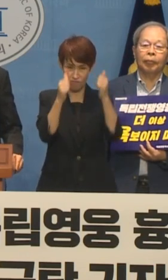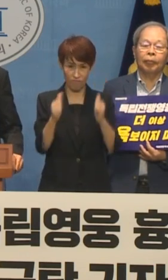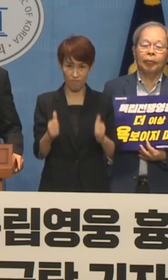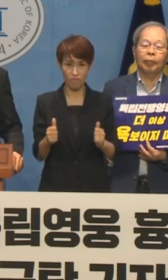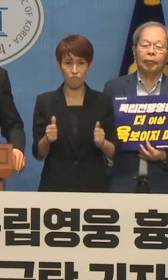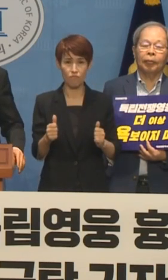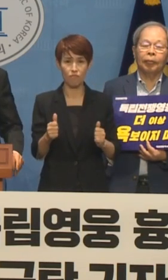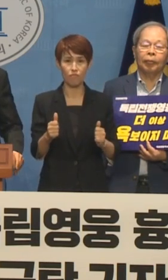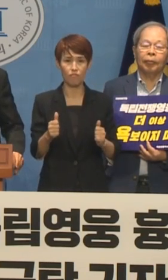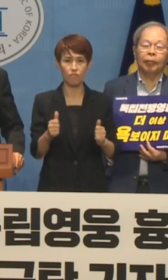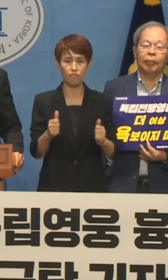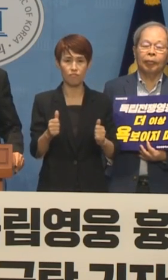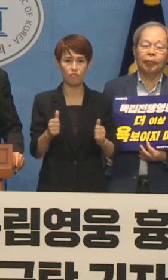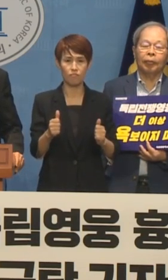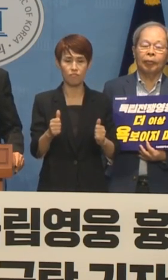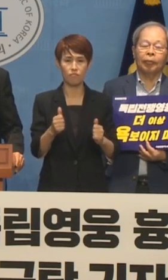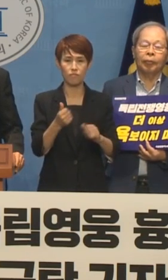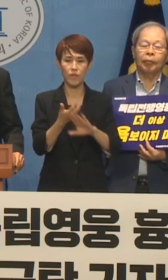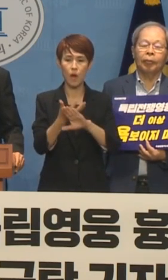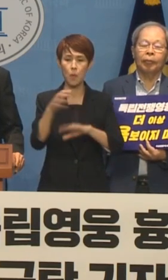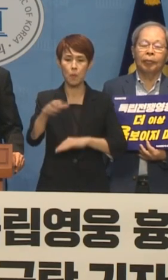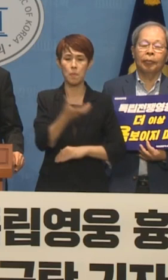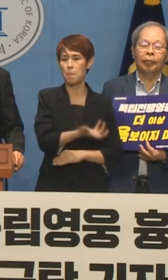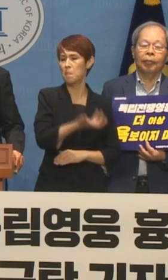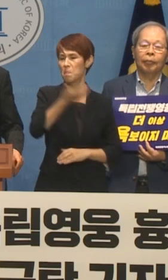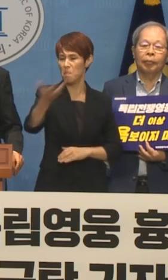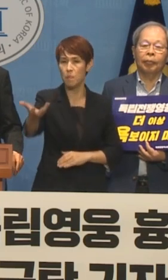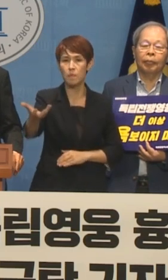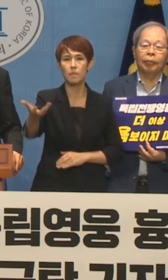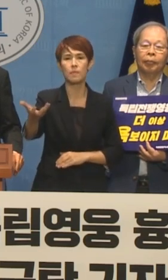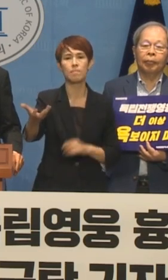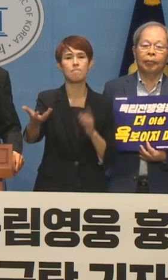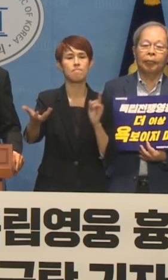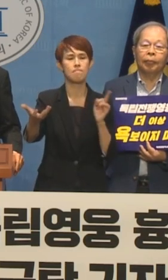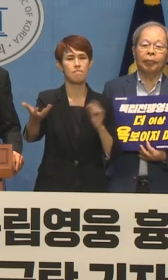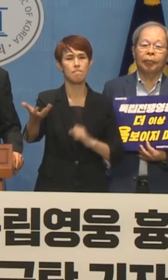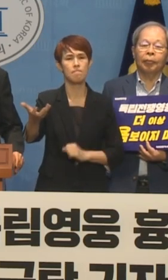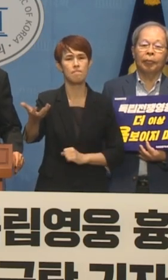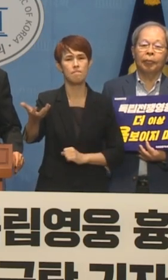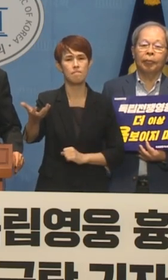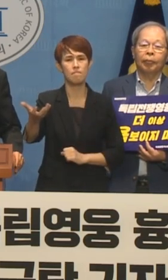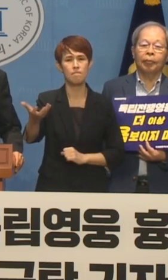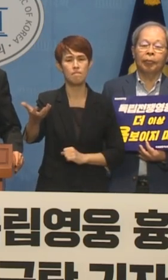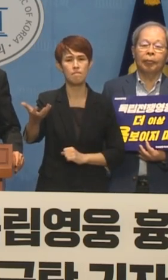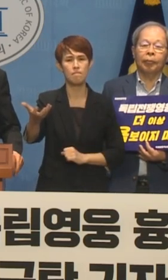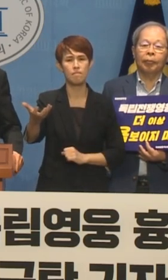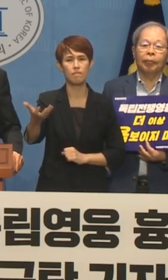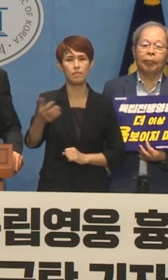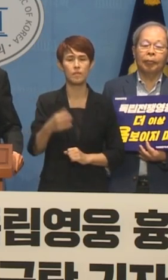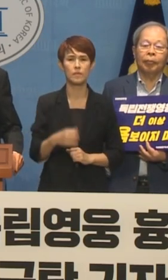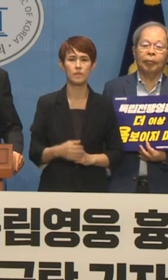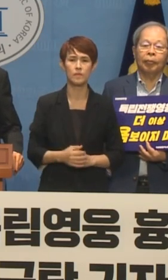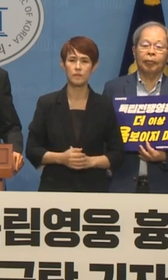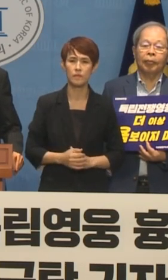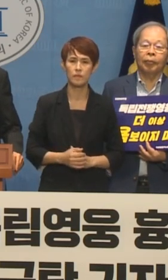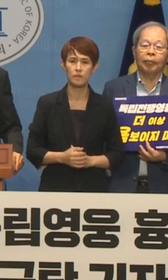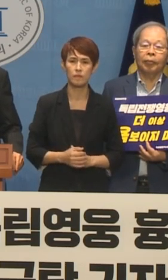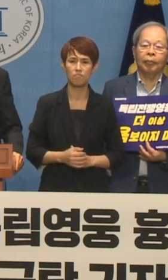제용물을 재배치한다라고 하는 꼼수로 이를 회피해 나가려고 하는